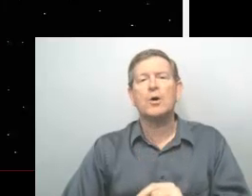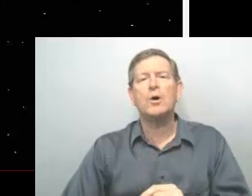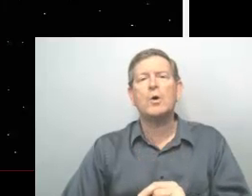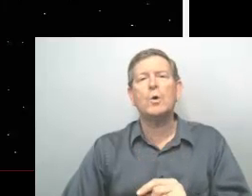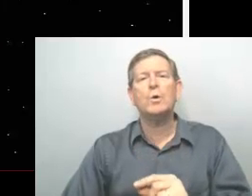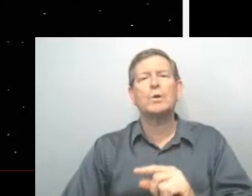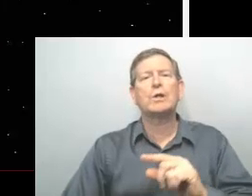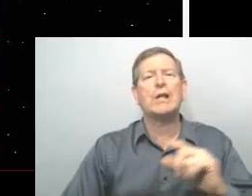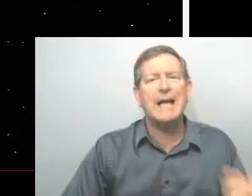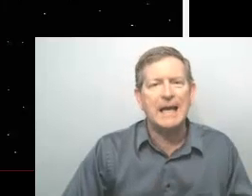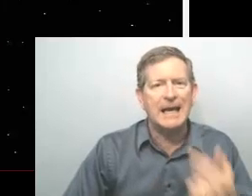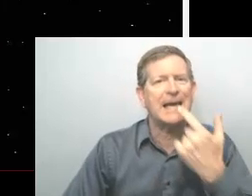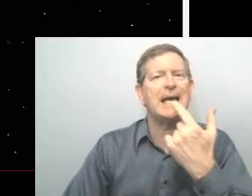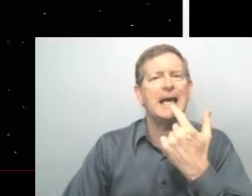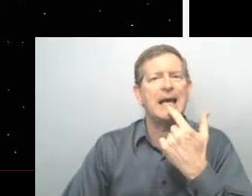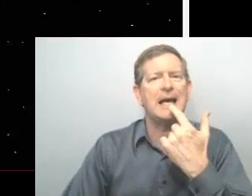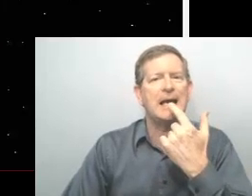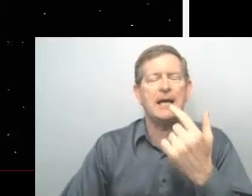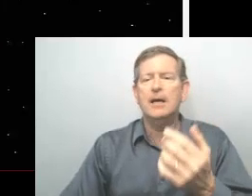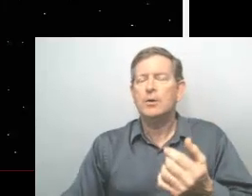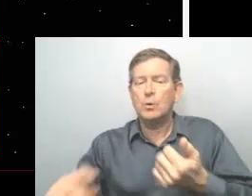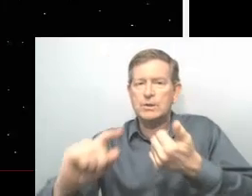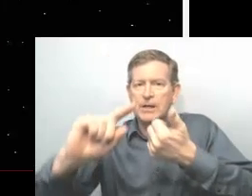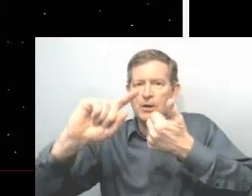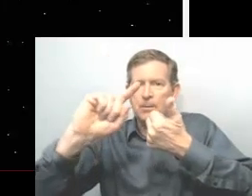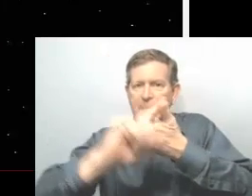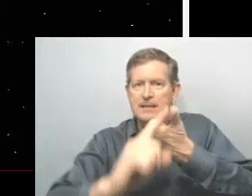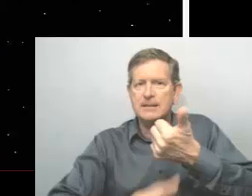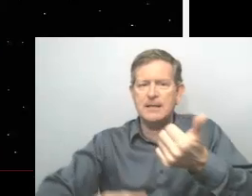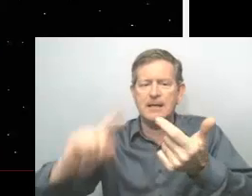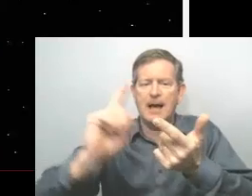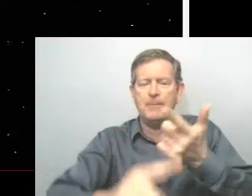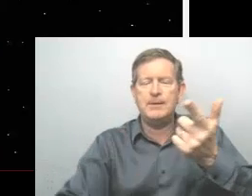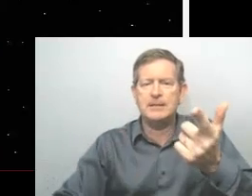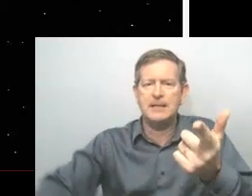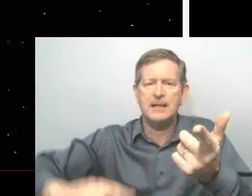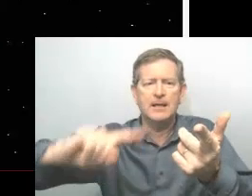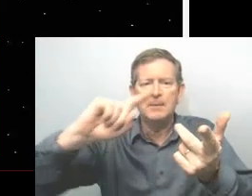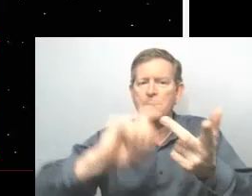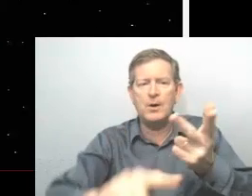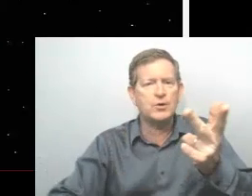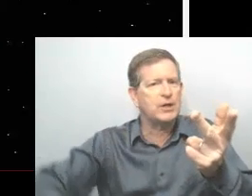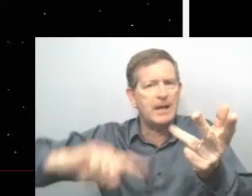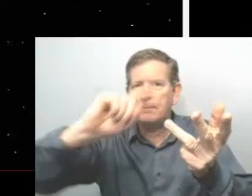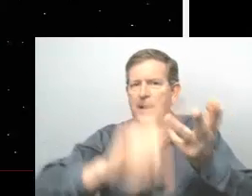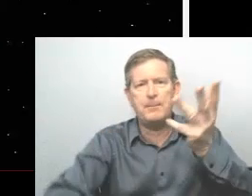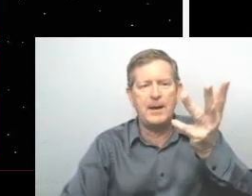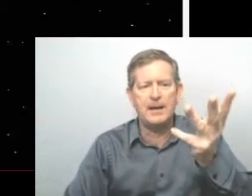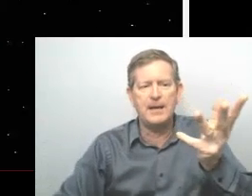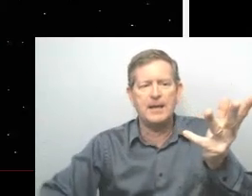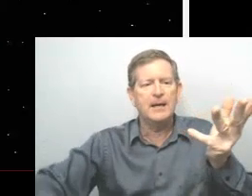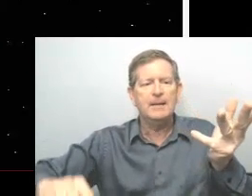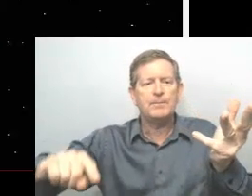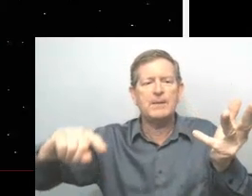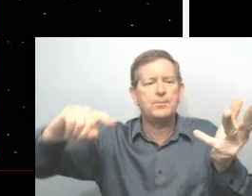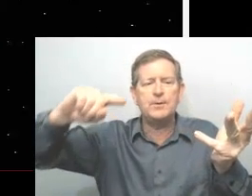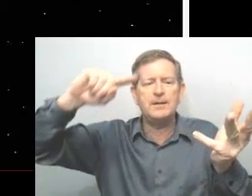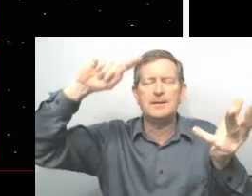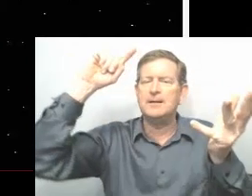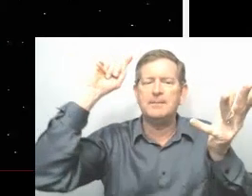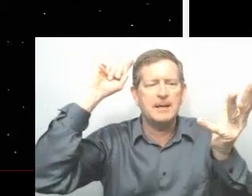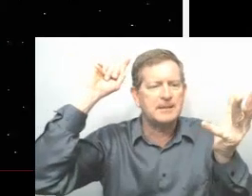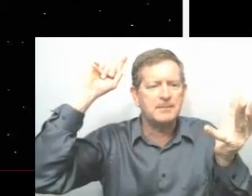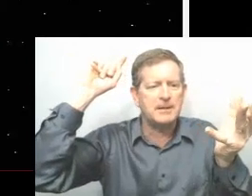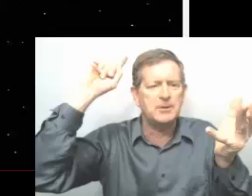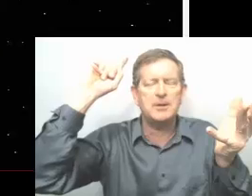contre, rencontrer, et. Donc, c'est comme rester, habiter, manger, préparer. Et